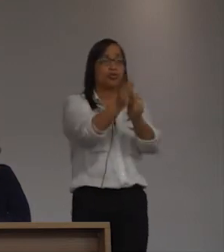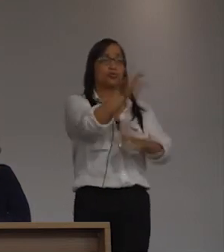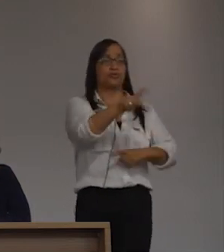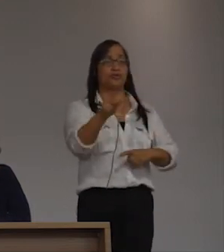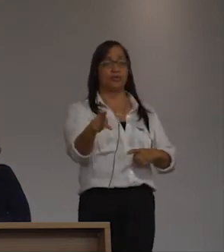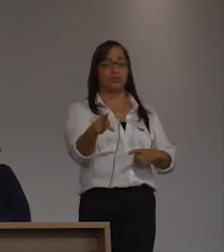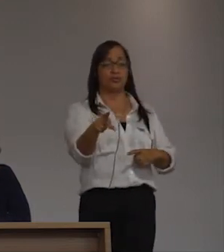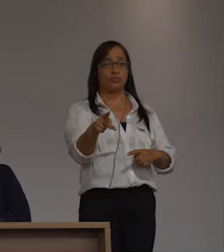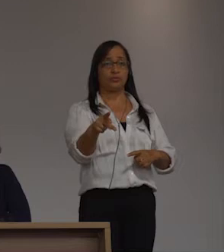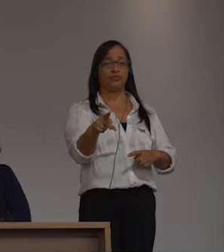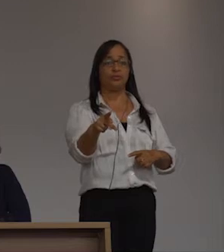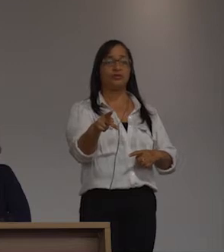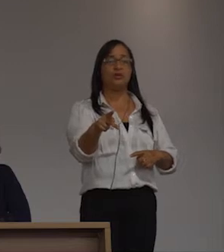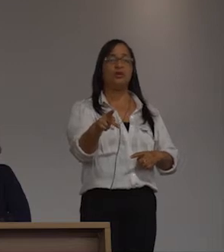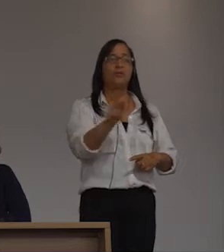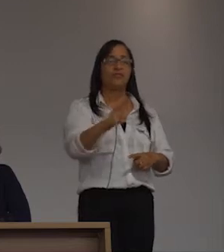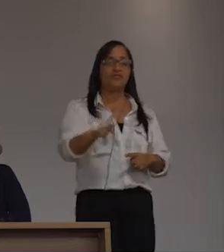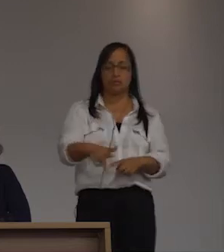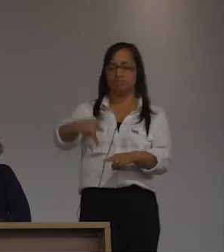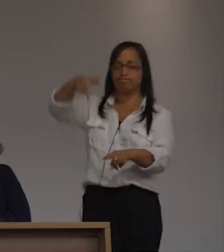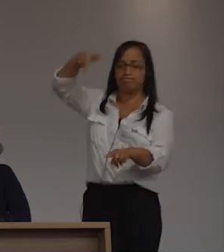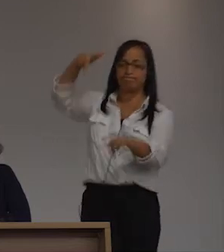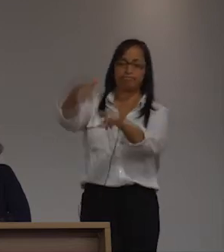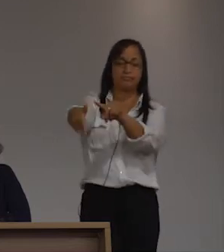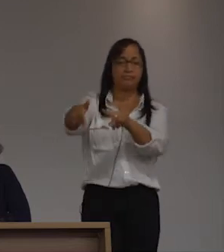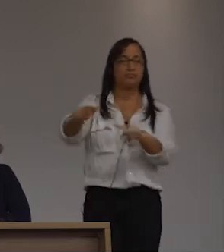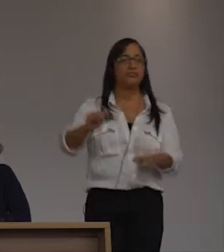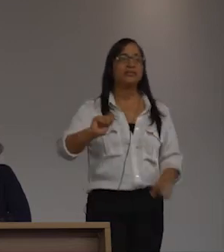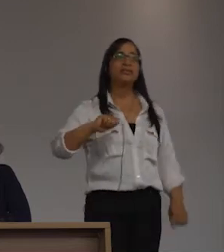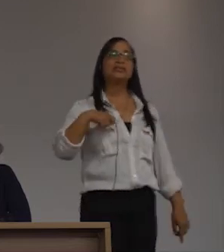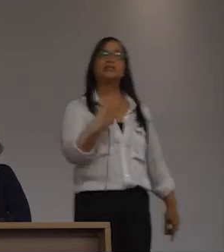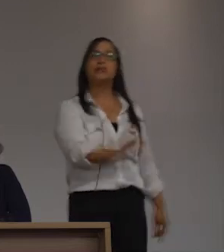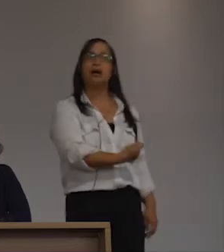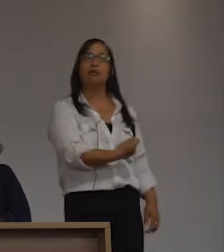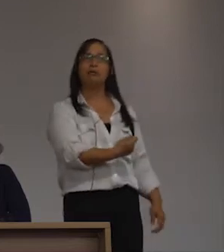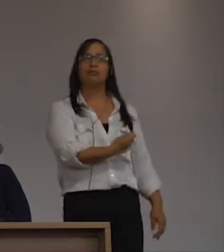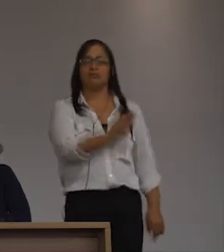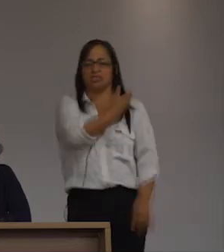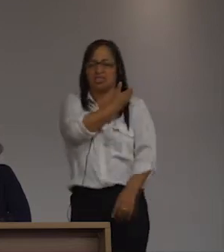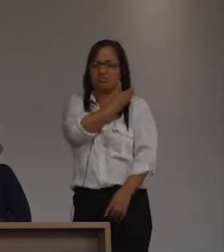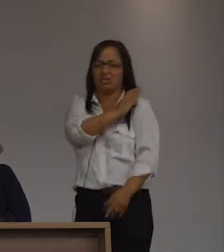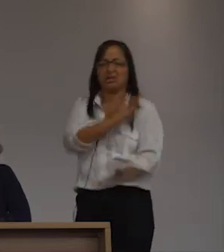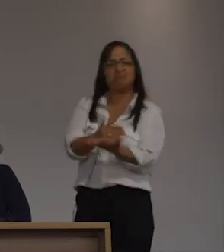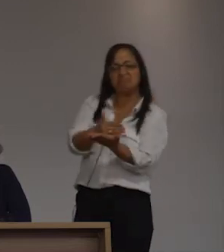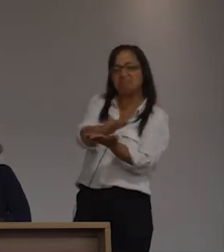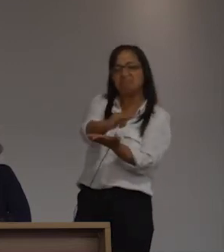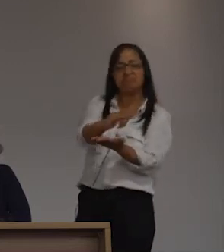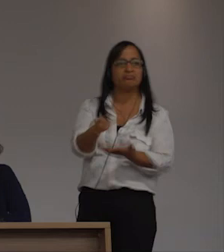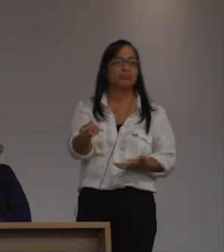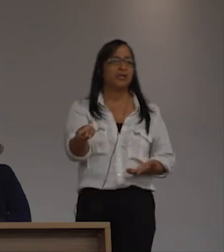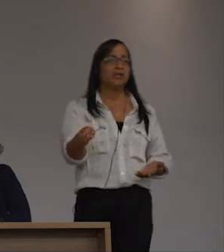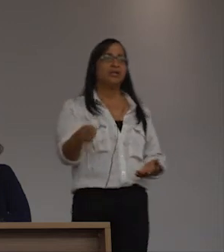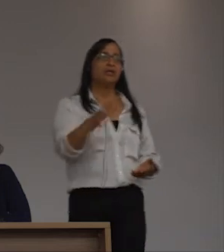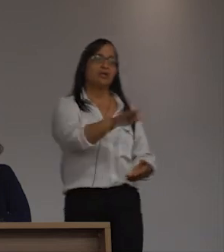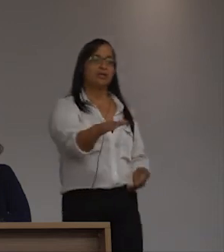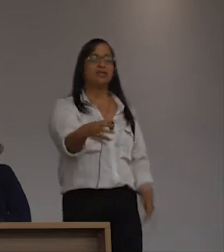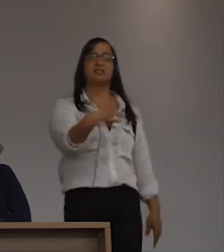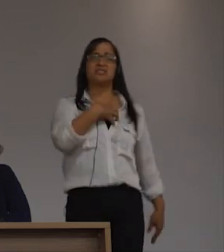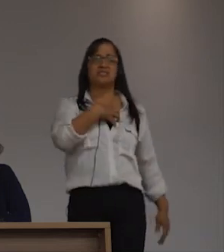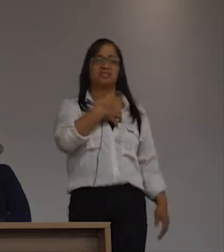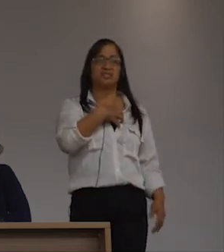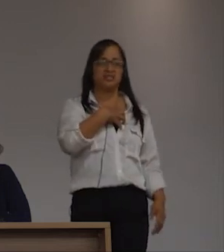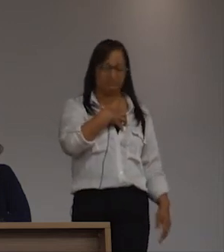discriminato e si provoca già in quel momento una situazione di